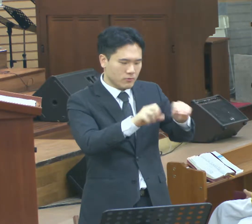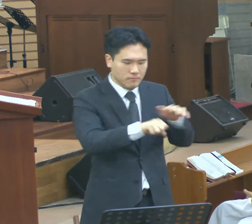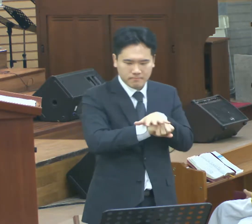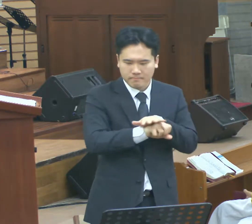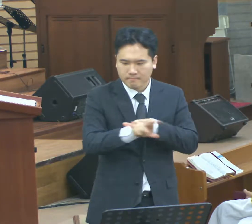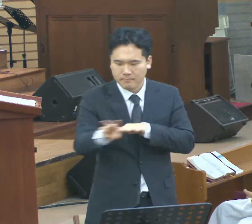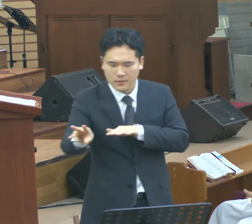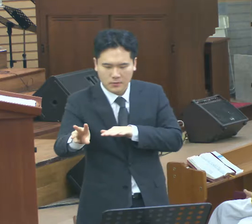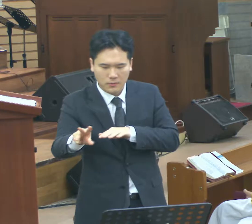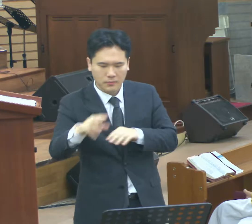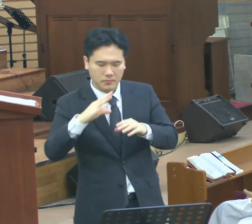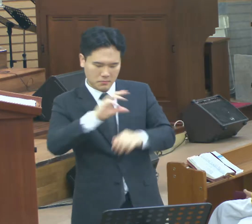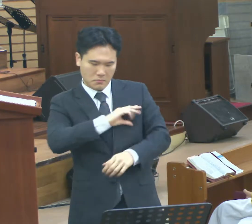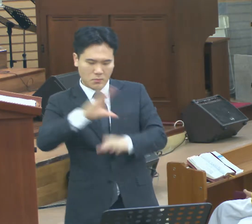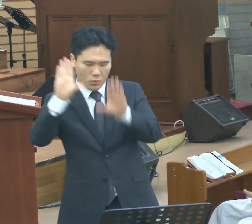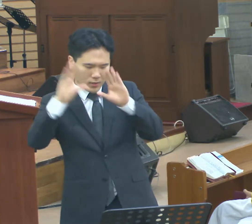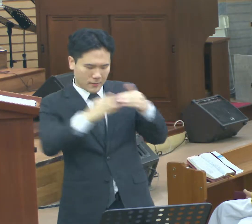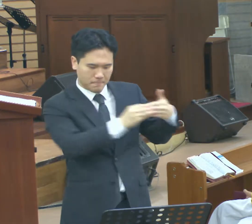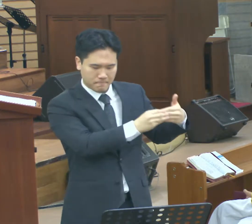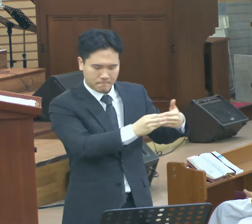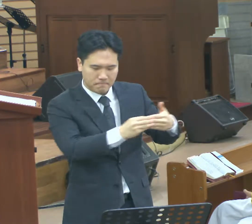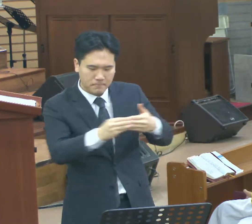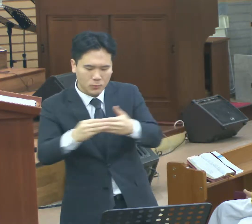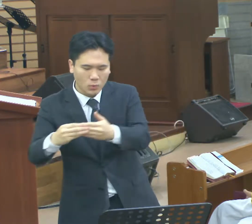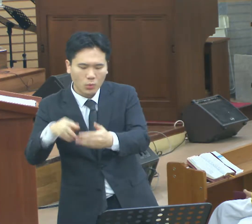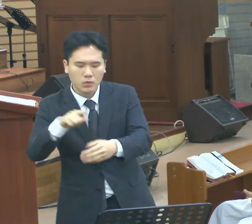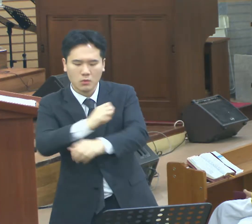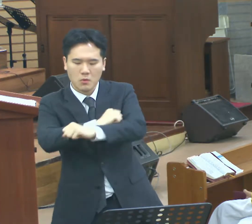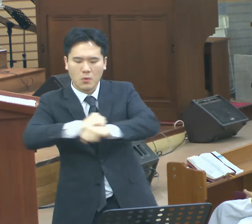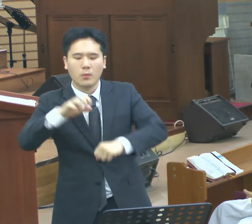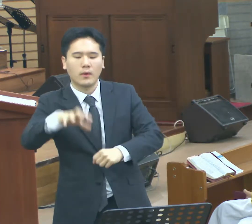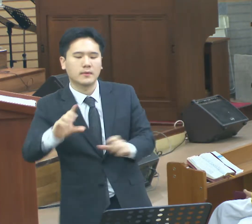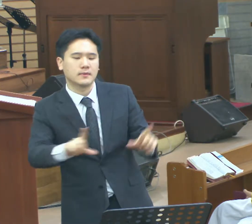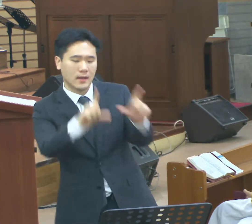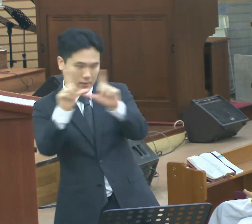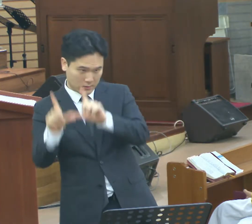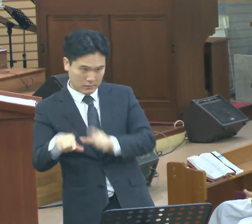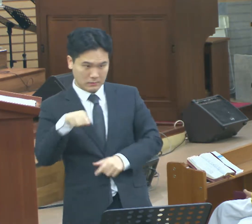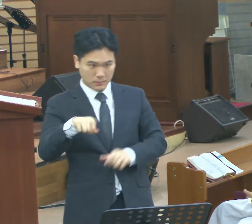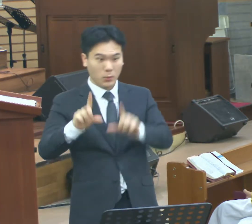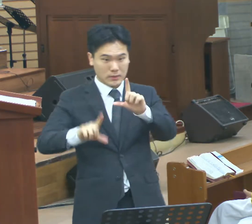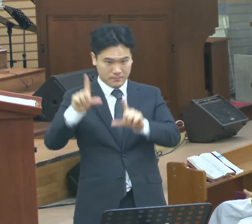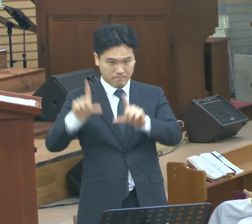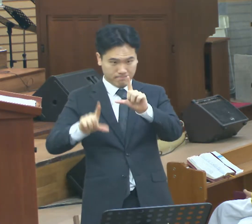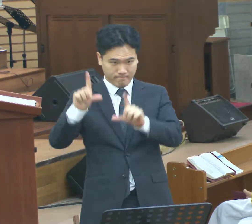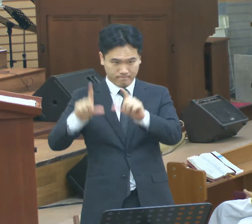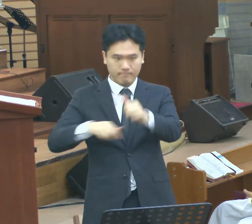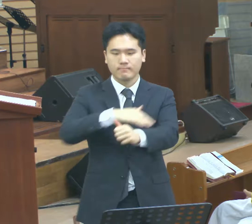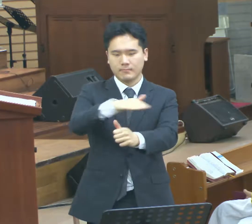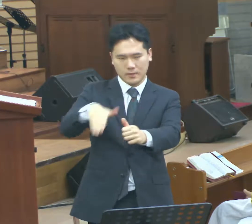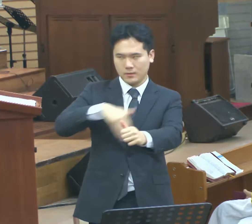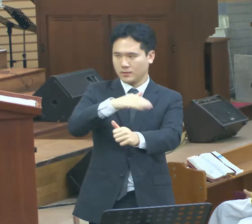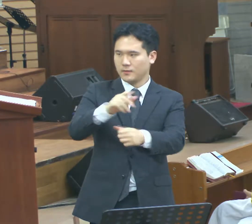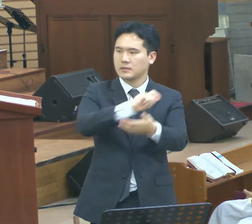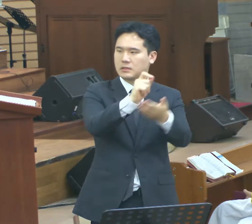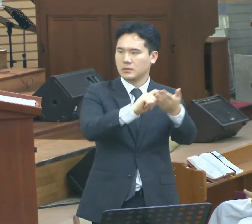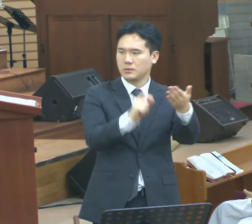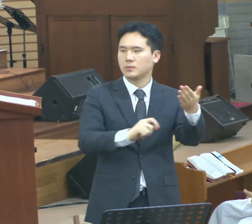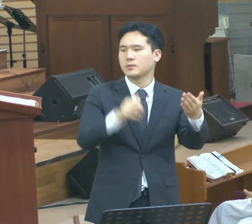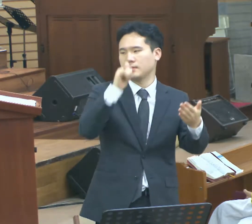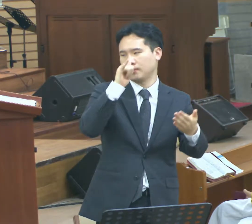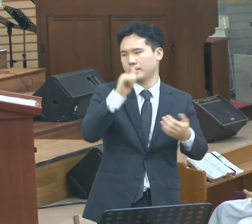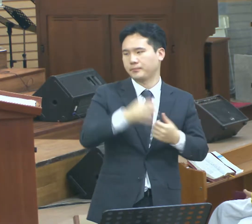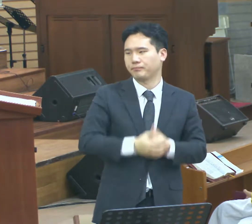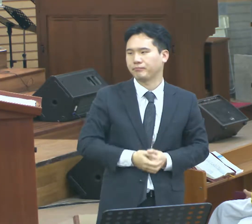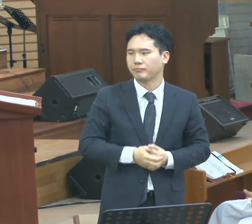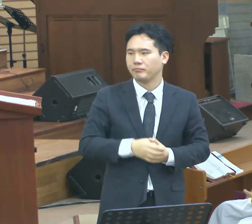인도를 받아 광야 생활을 했던 이스라엘 모습을 이렇게 언급하면서 90편에서 바벨론 포로 생활을 광야